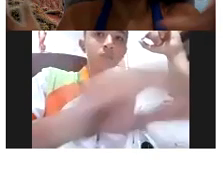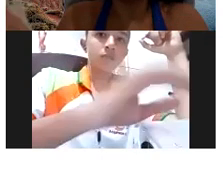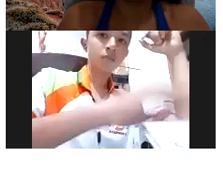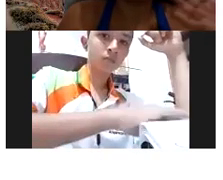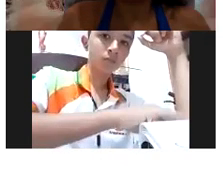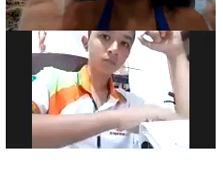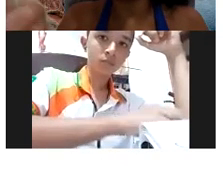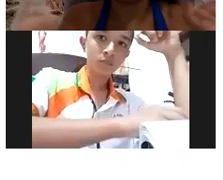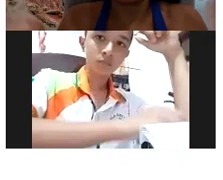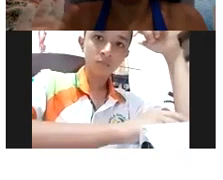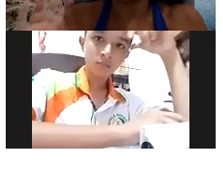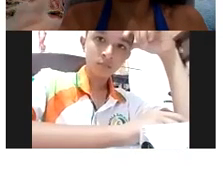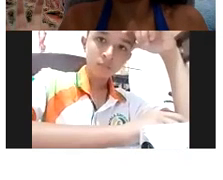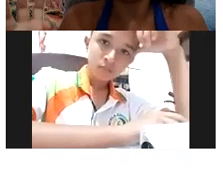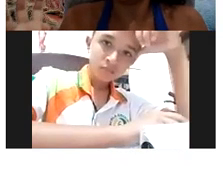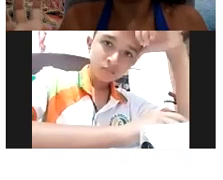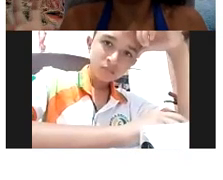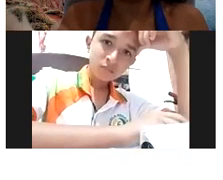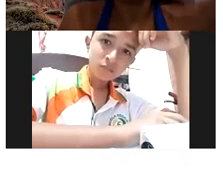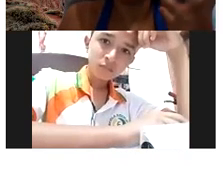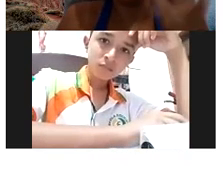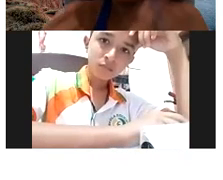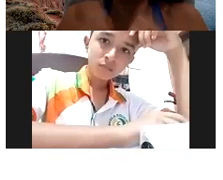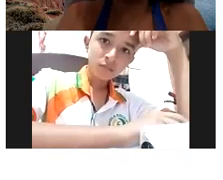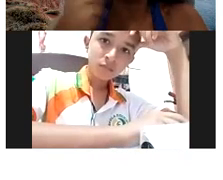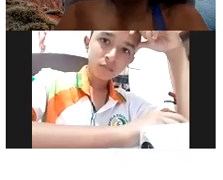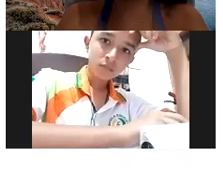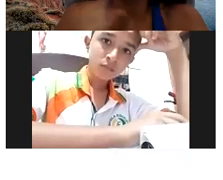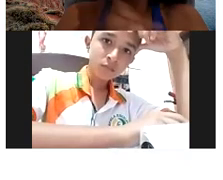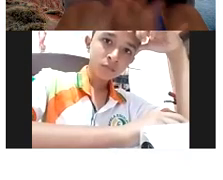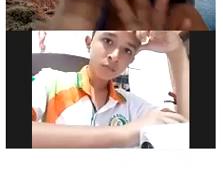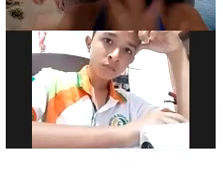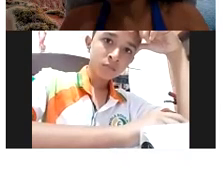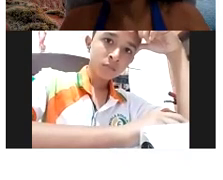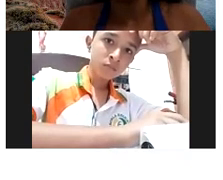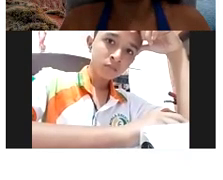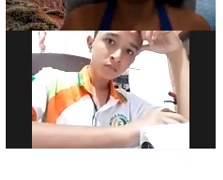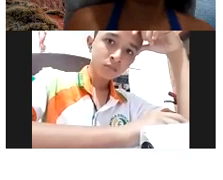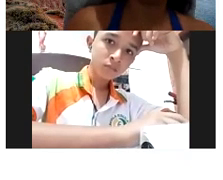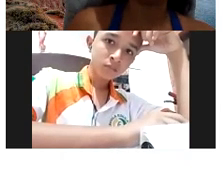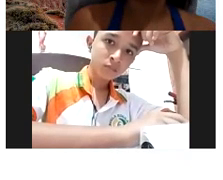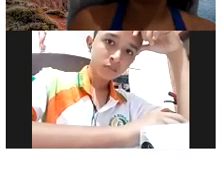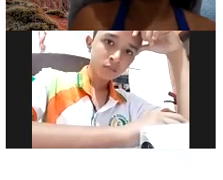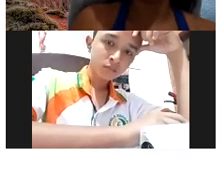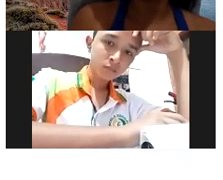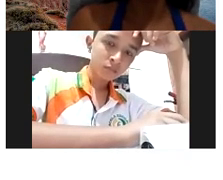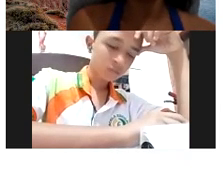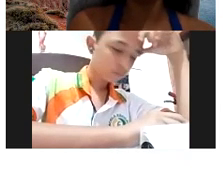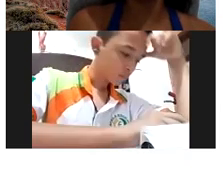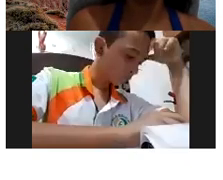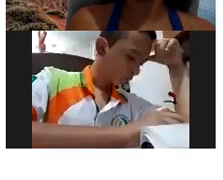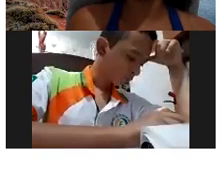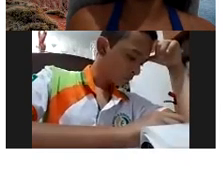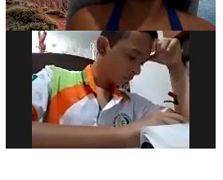quando a gente misturou não era mais ferro e ácido clorídrico né aquilo ali se misturou e virou outra coisa olha que virou